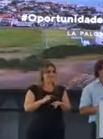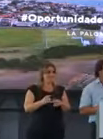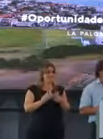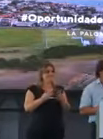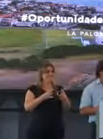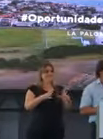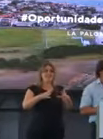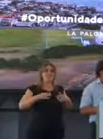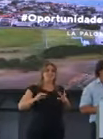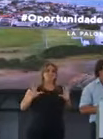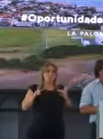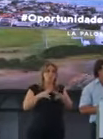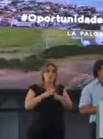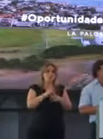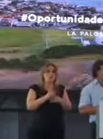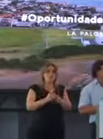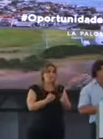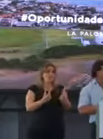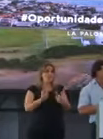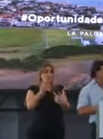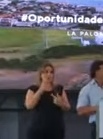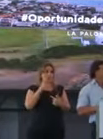dio la oportunidad.